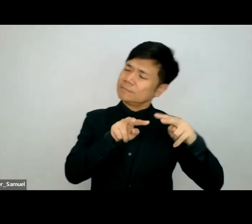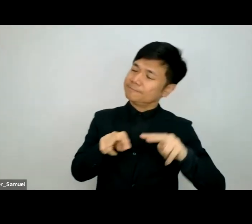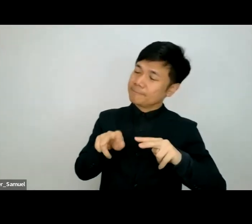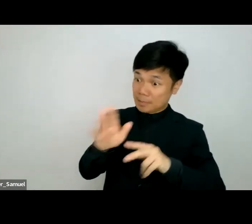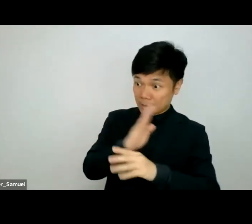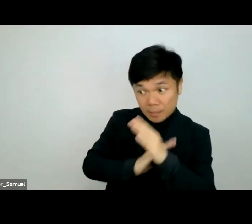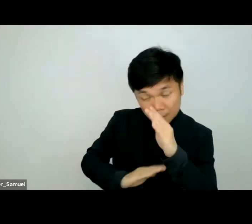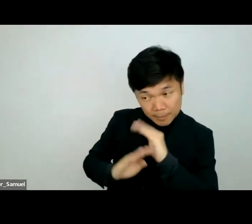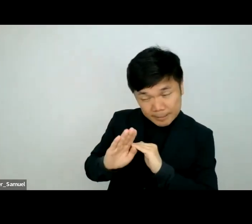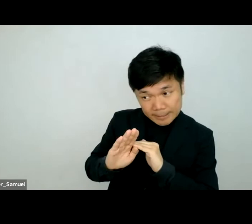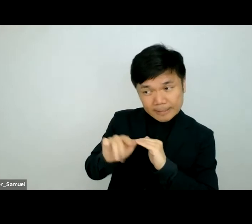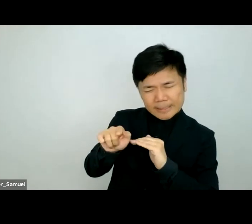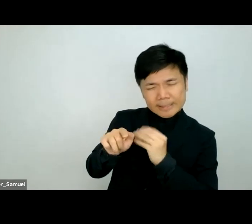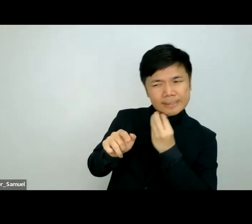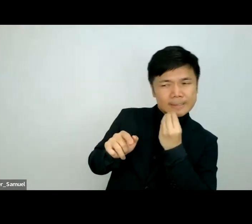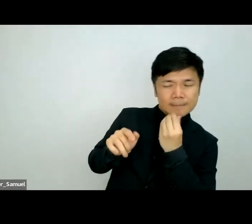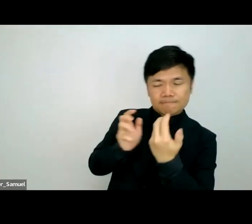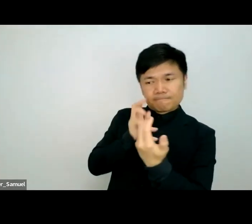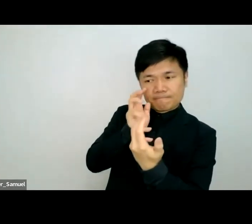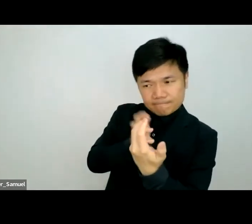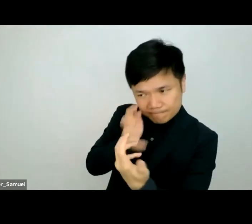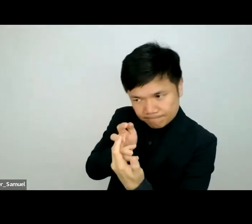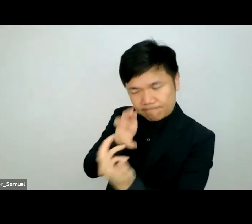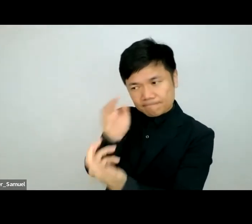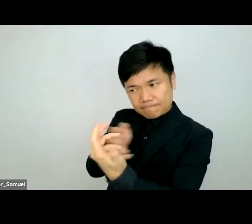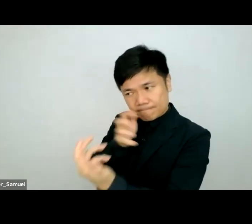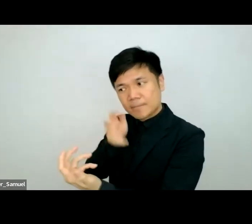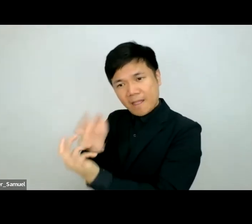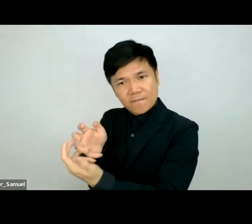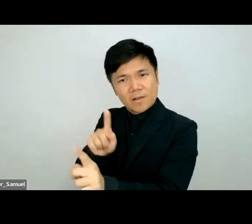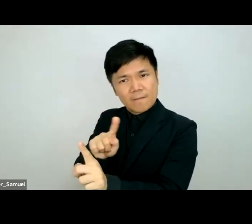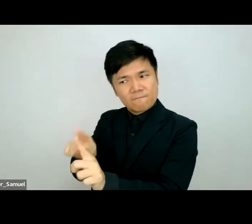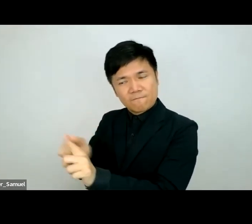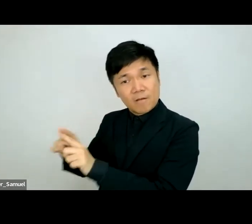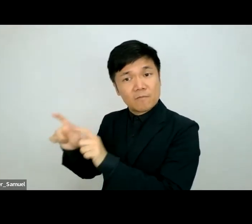pour avoir de l'information